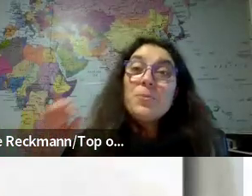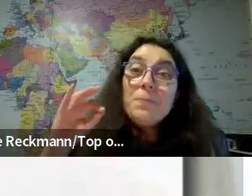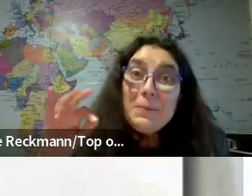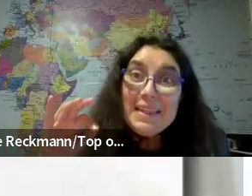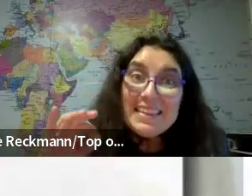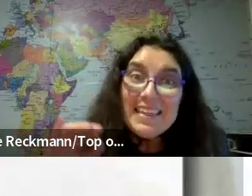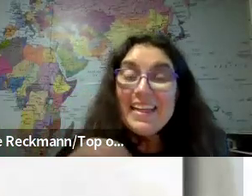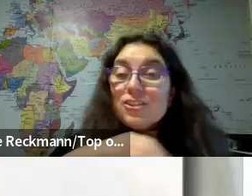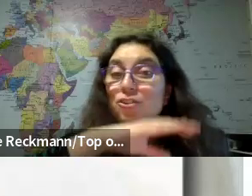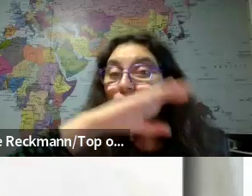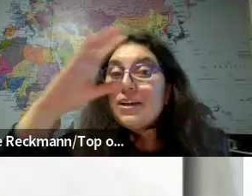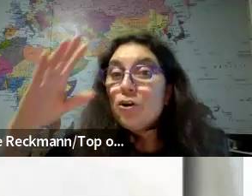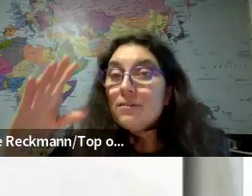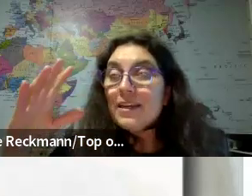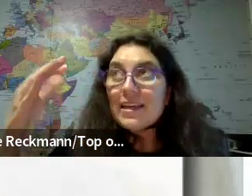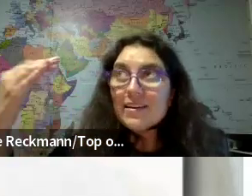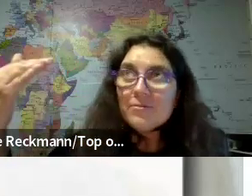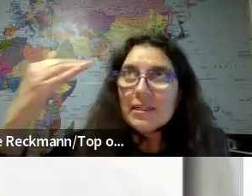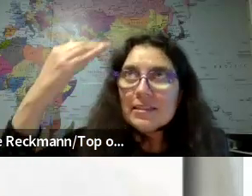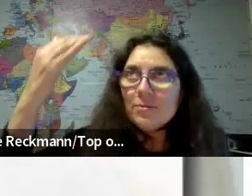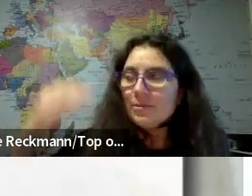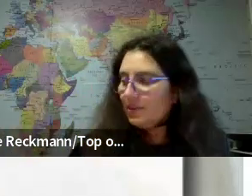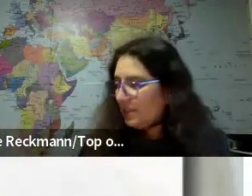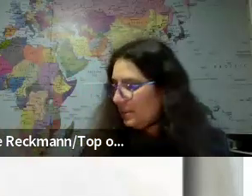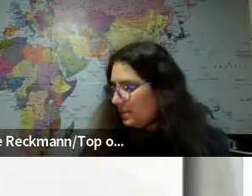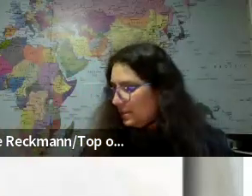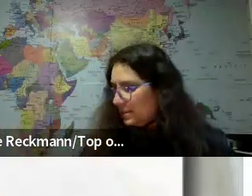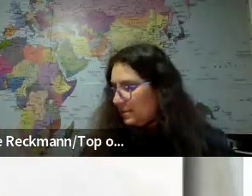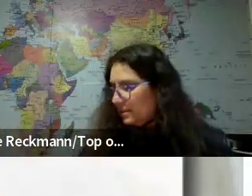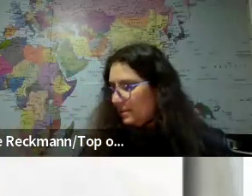Porque normalmente esto se les olvida. Viene así como,